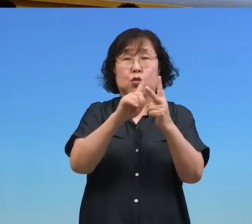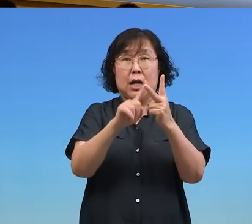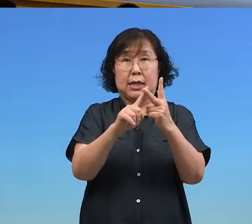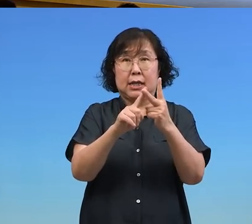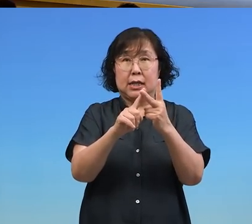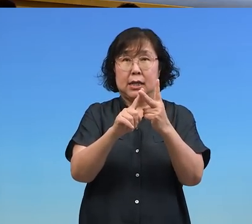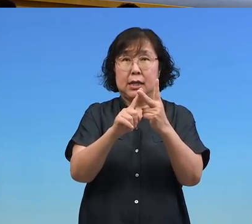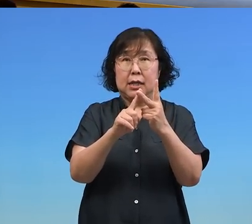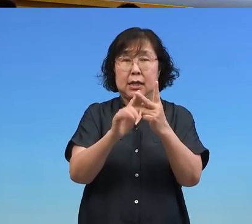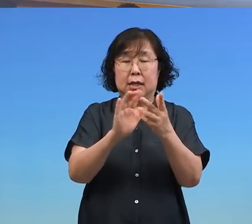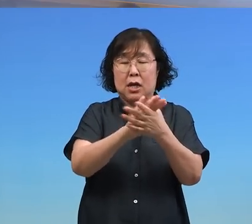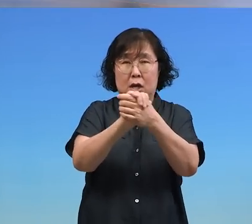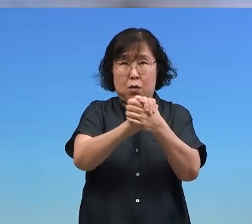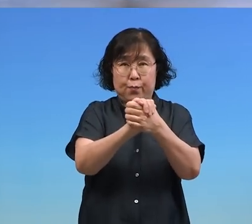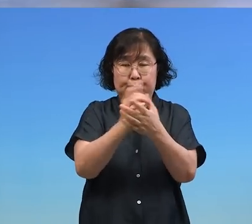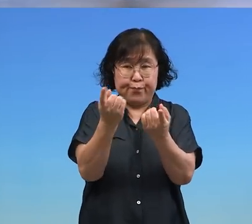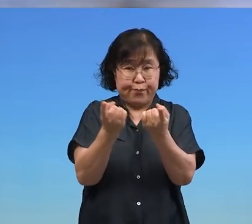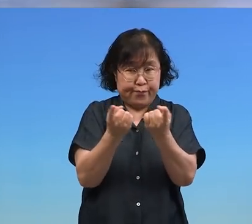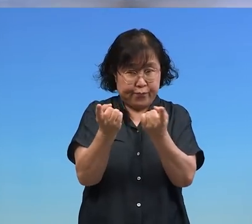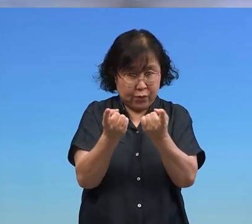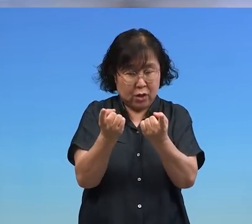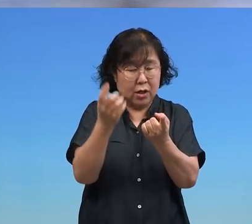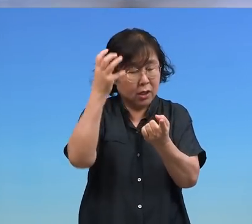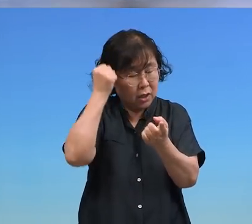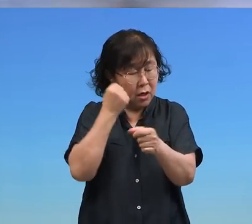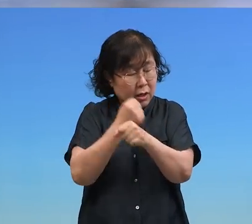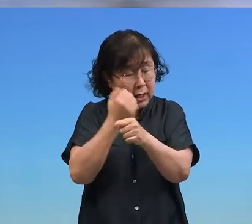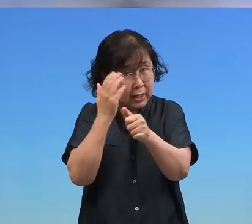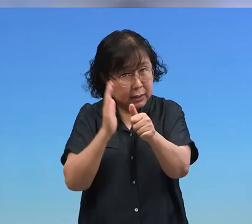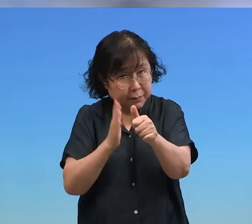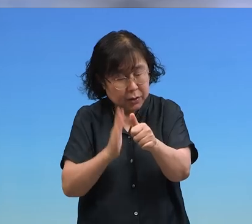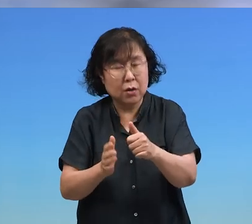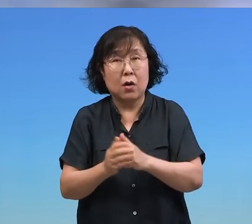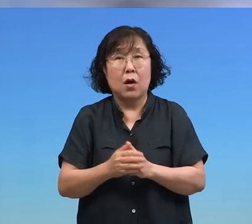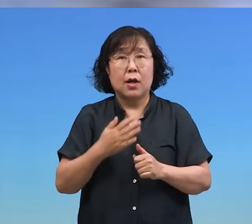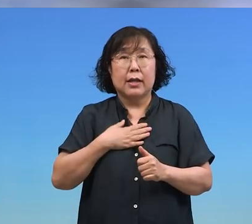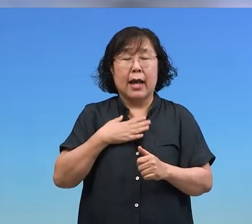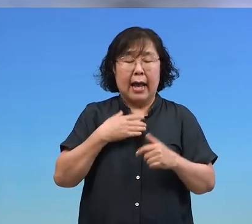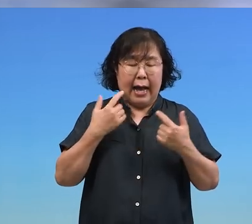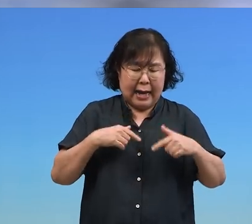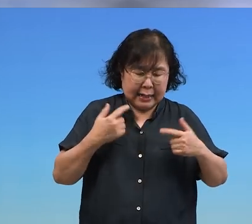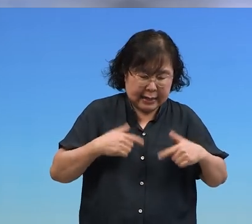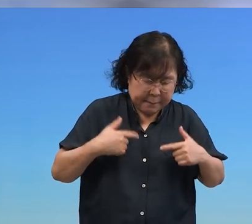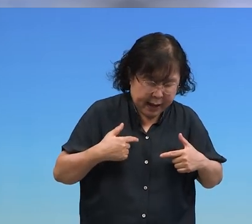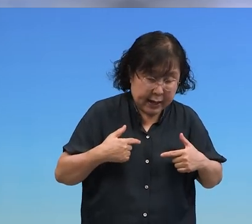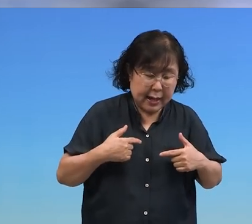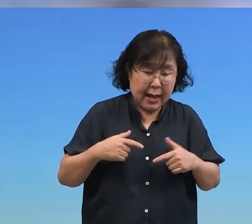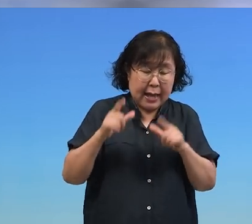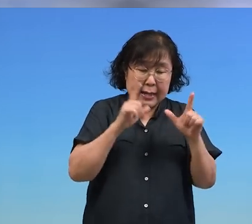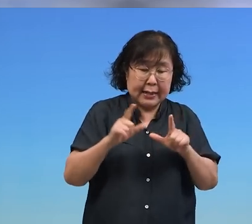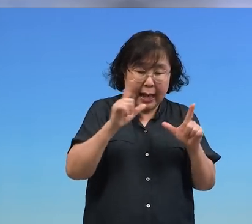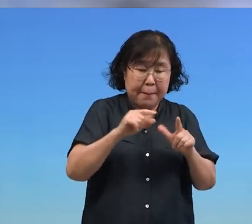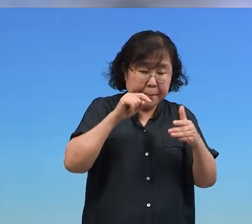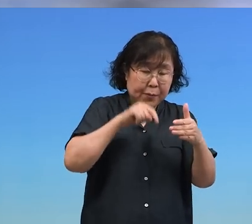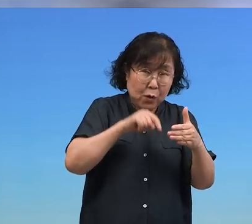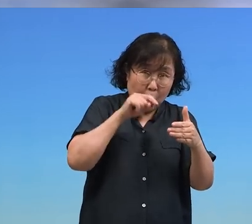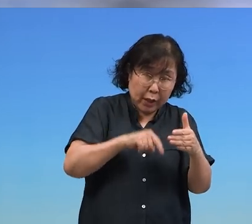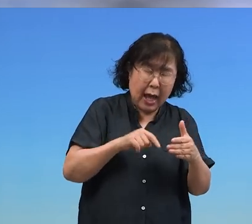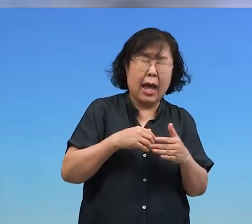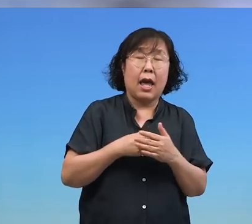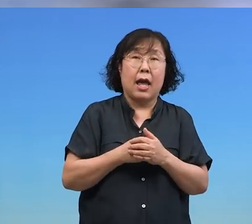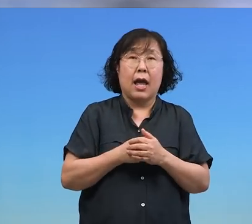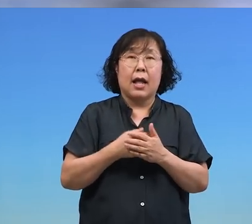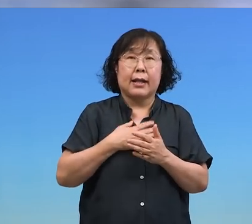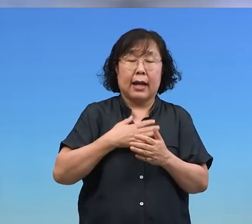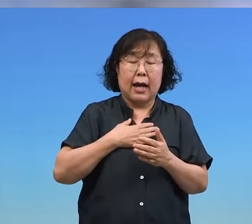기억하시겠습니까 우리 일상생활 가운데 내 삶에 그저 내 한 걸음 한 걸음을 인도해 주시는 작은 등불을 따라